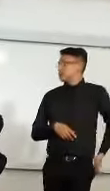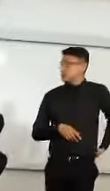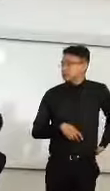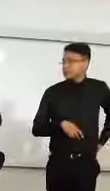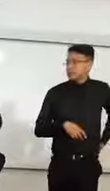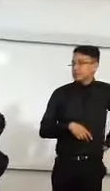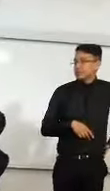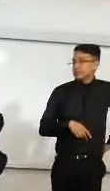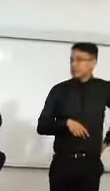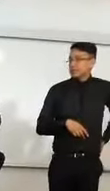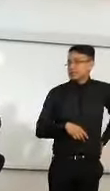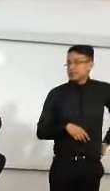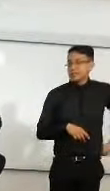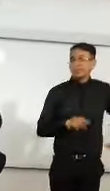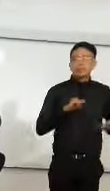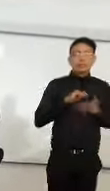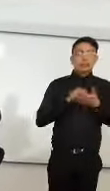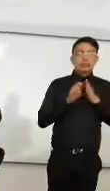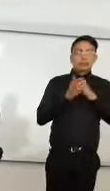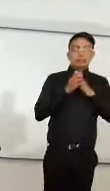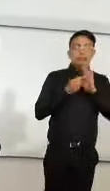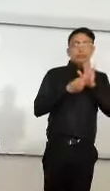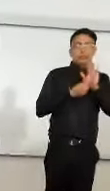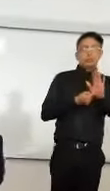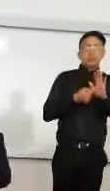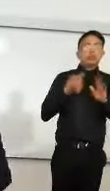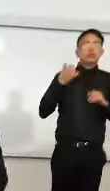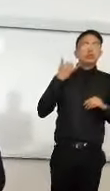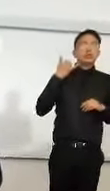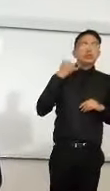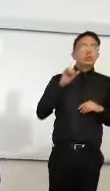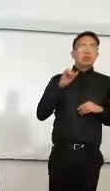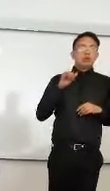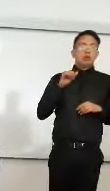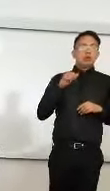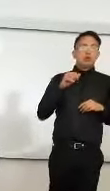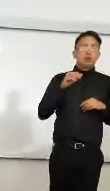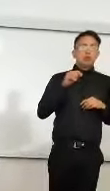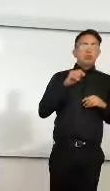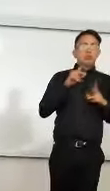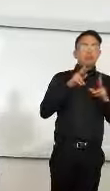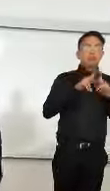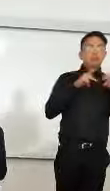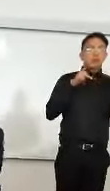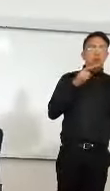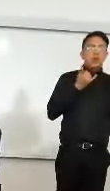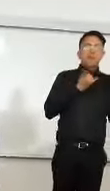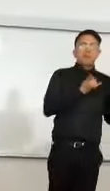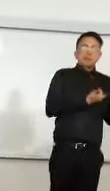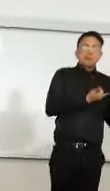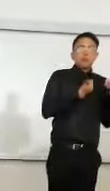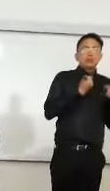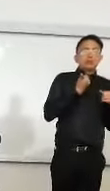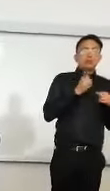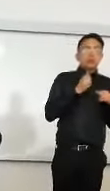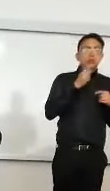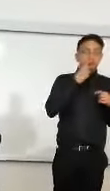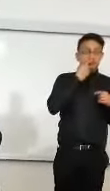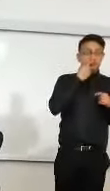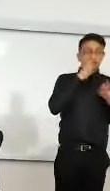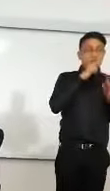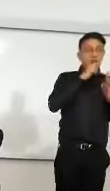¿Cómo la primera parte? Pero ya está publicada en el Diario Oficial, si la quieren consultar. Y dentro de